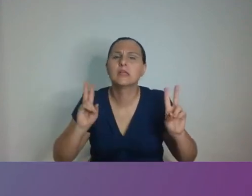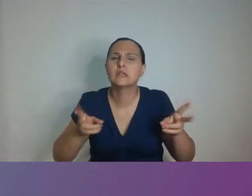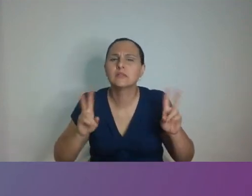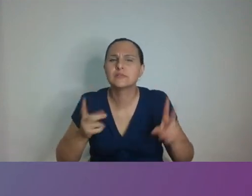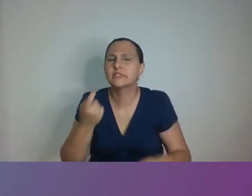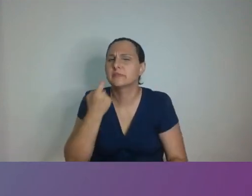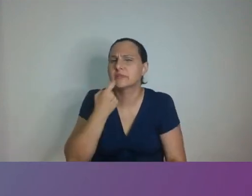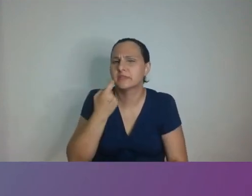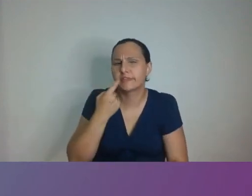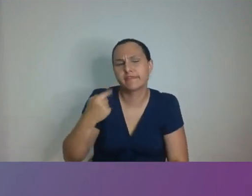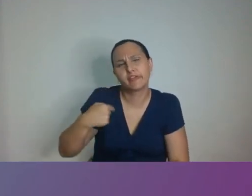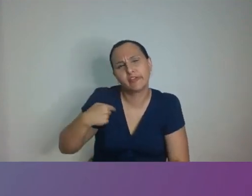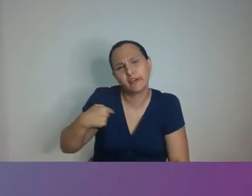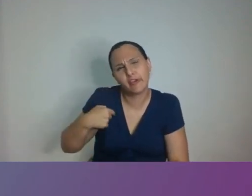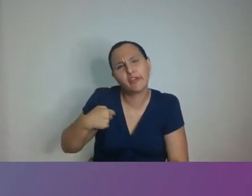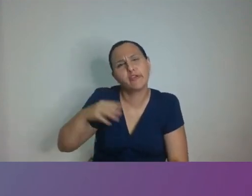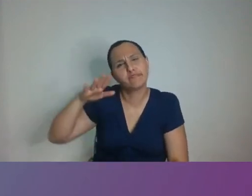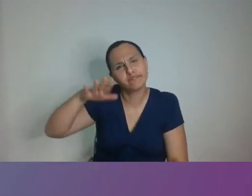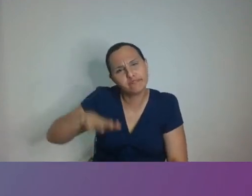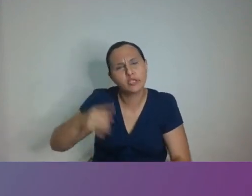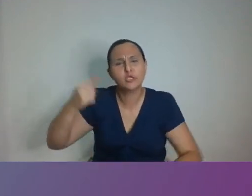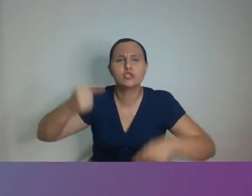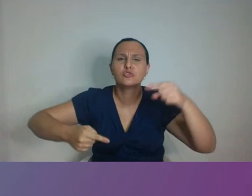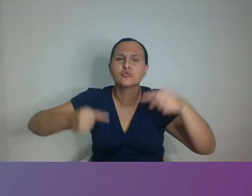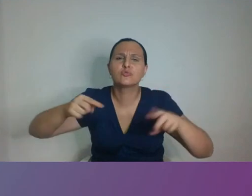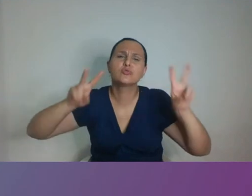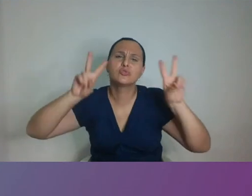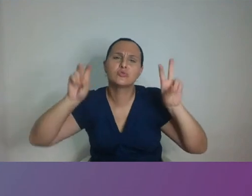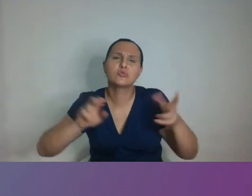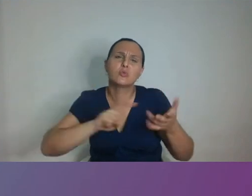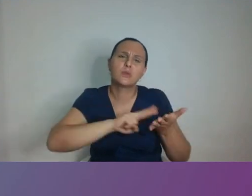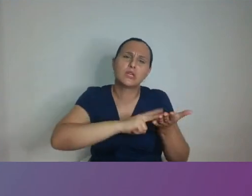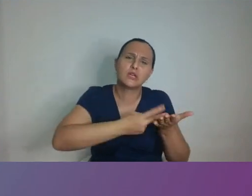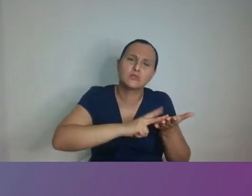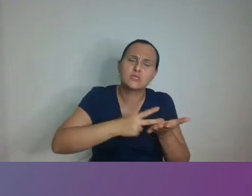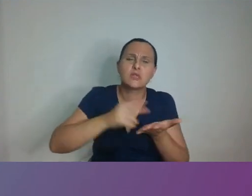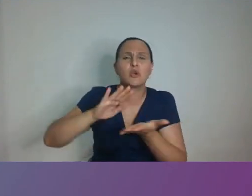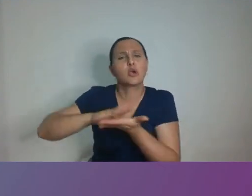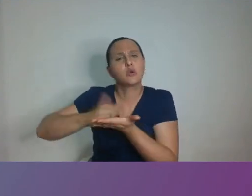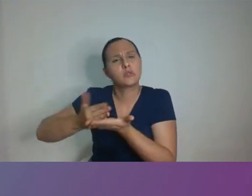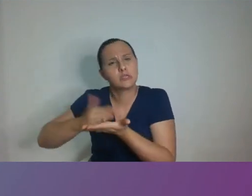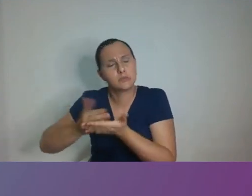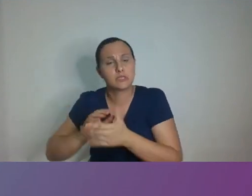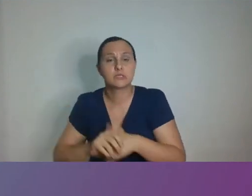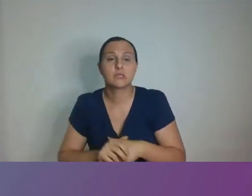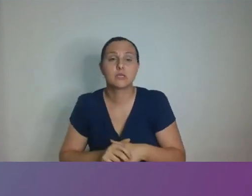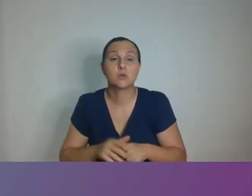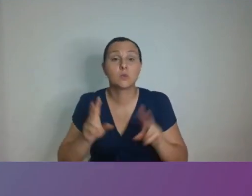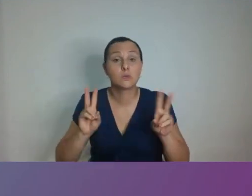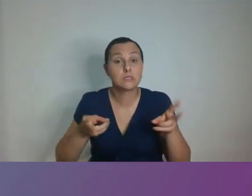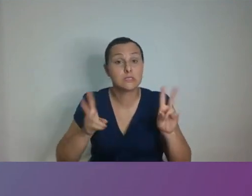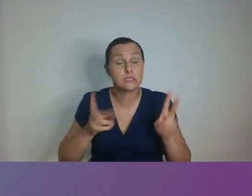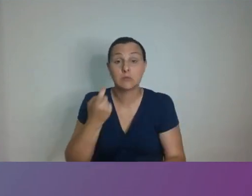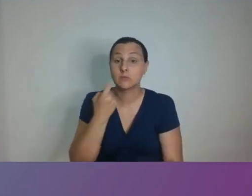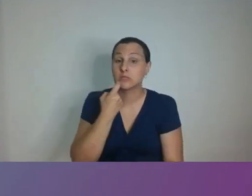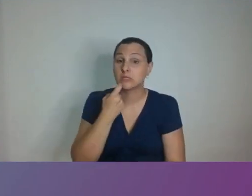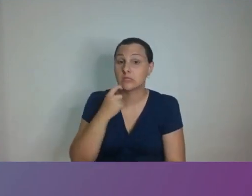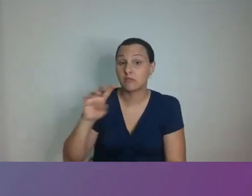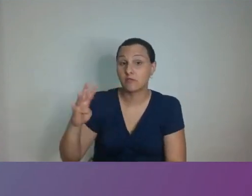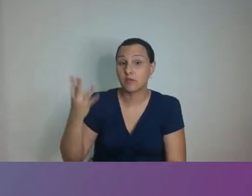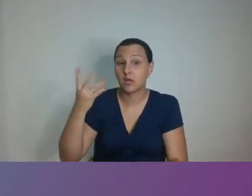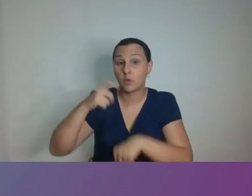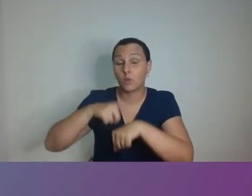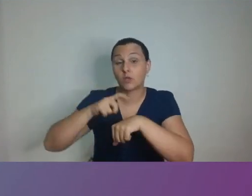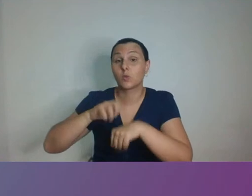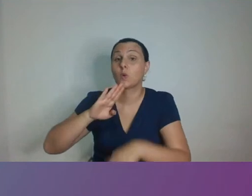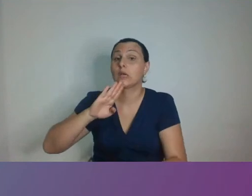canal, discutindo tradução e de interpretação. Toda sexta-feira, 4 horas da tarde, tá? Com